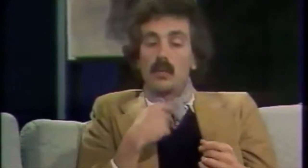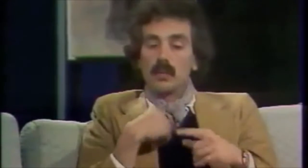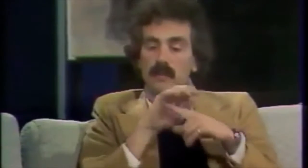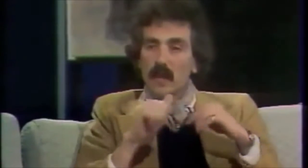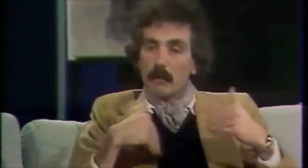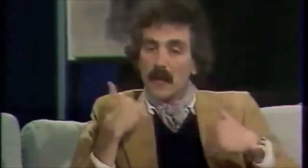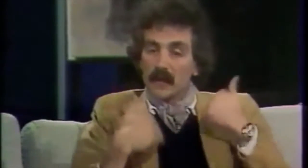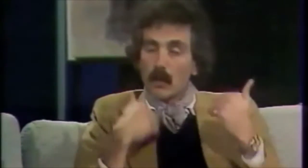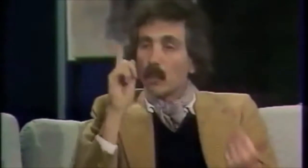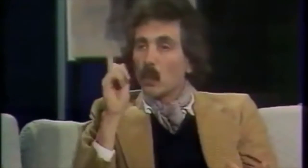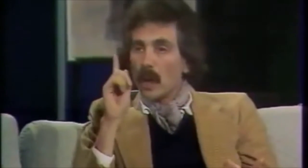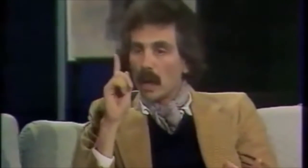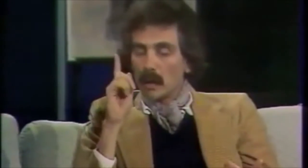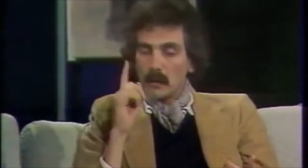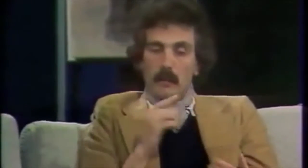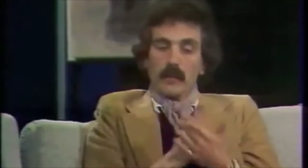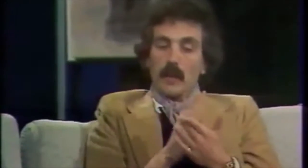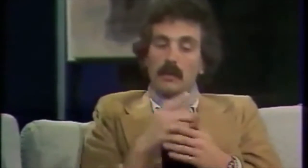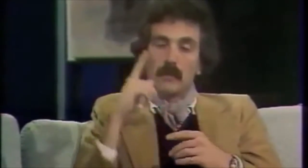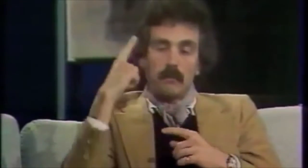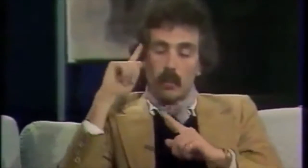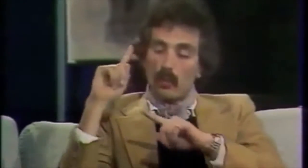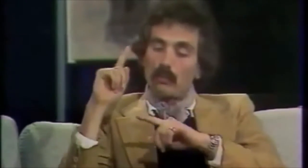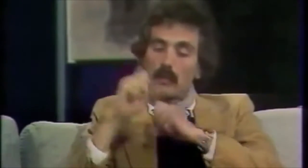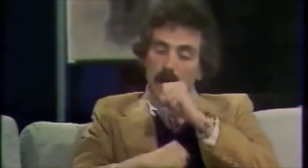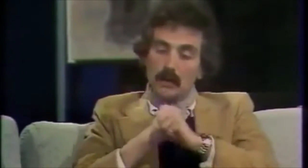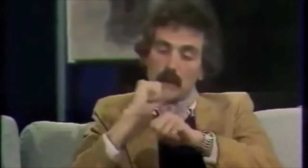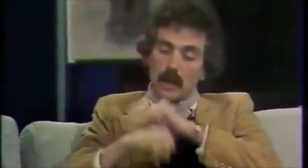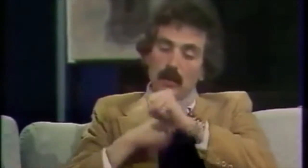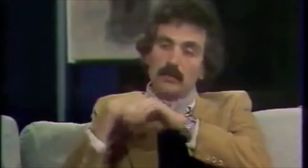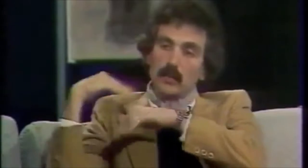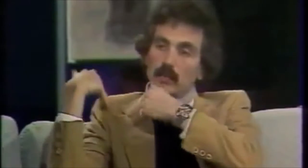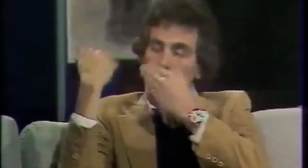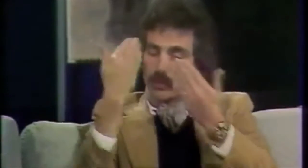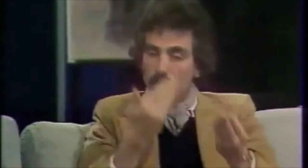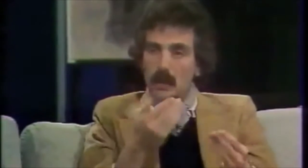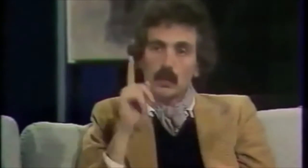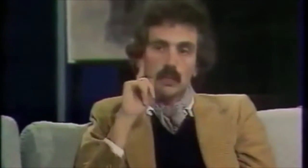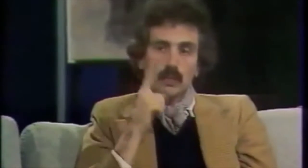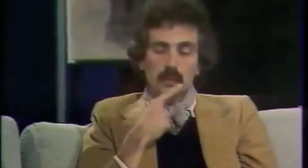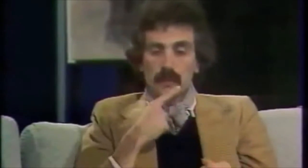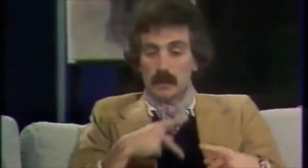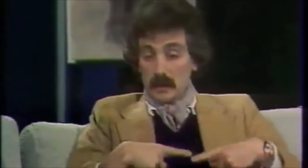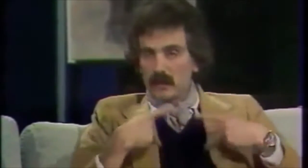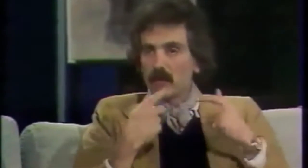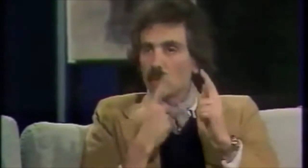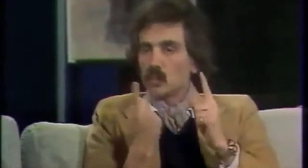C'est ma culture à moi, la culture des sourds. Pourquoi est-ce que j'ai choisi de travailler